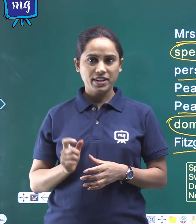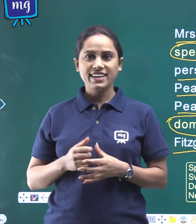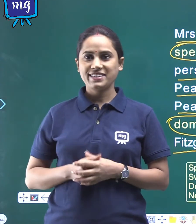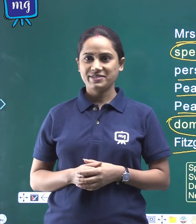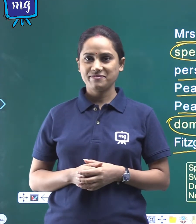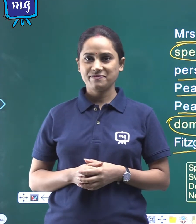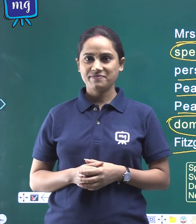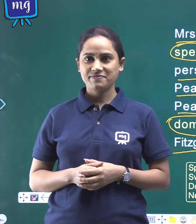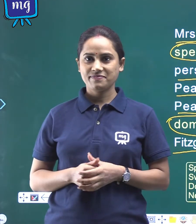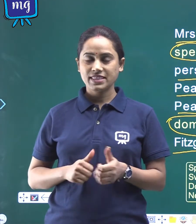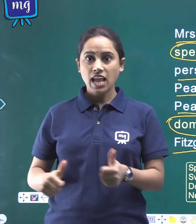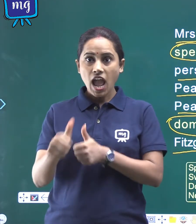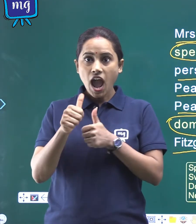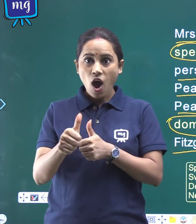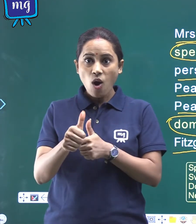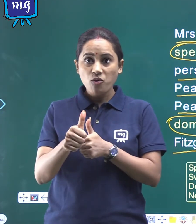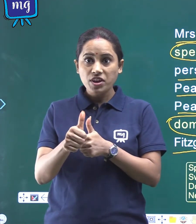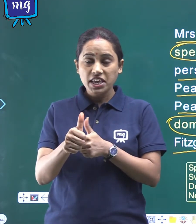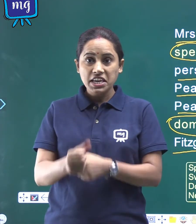डोमिनेट, हावी.